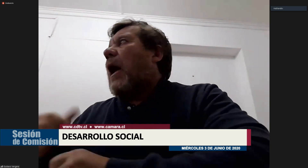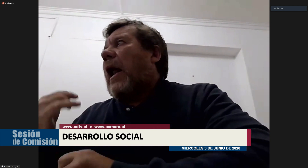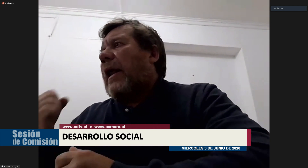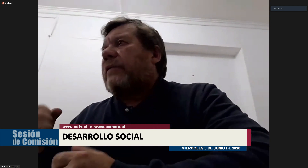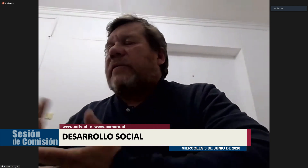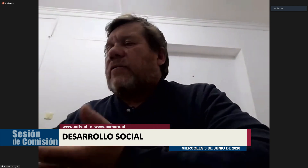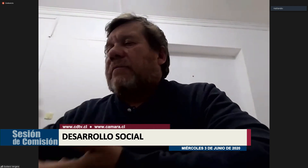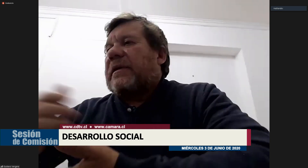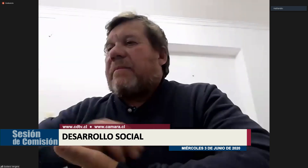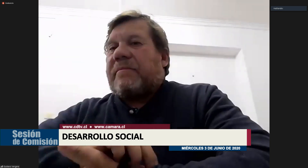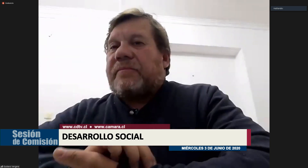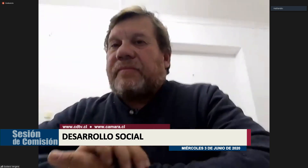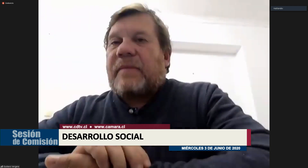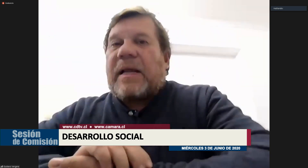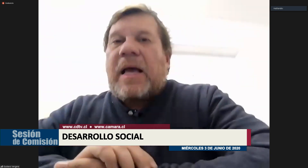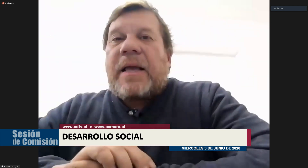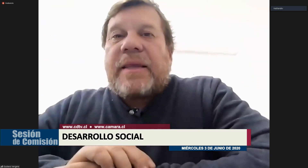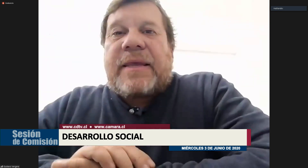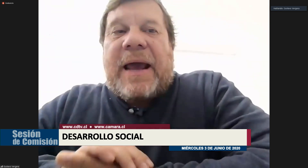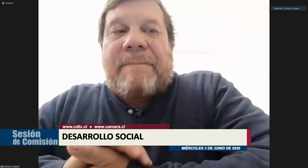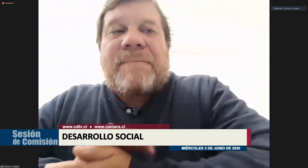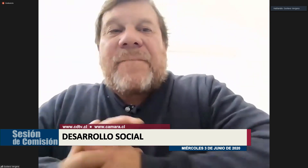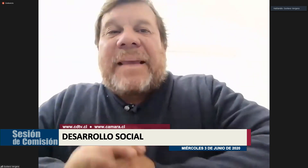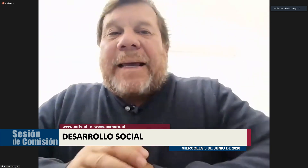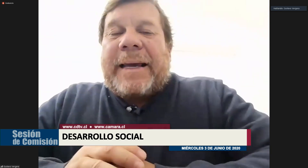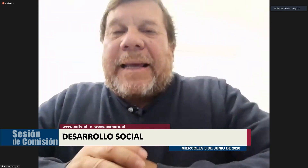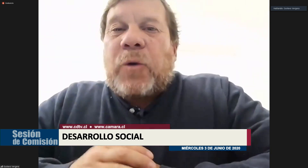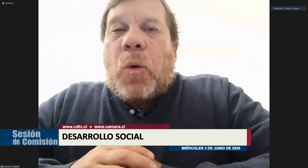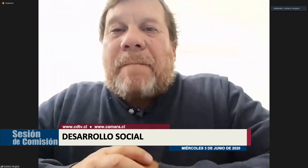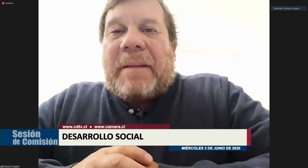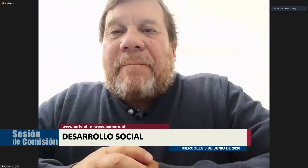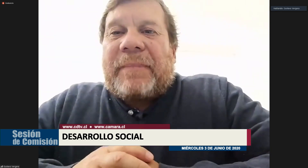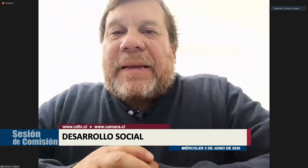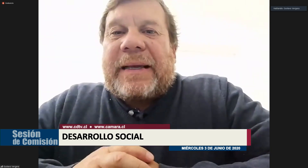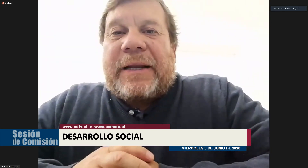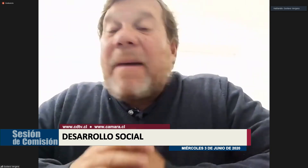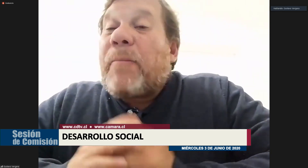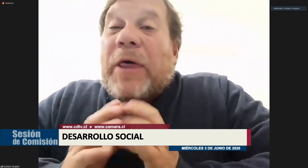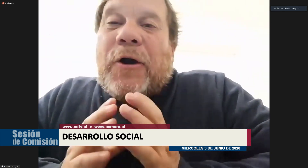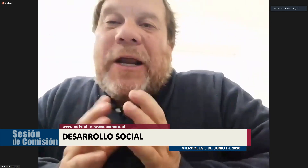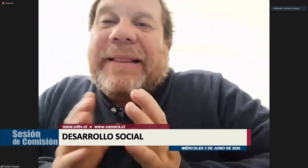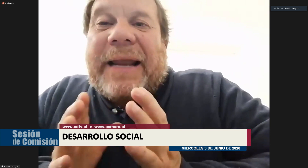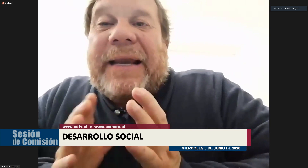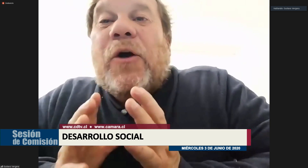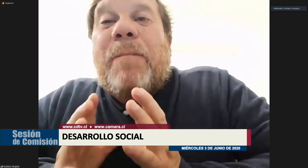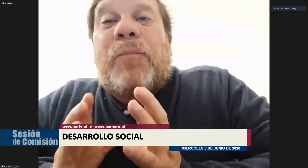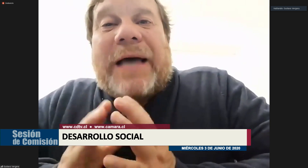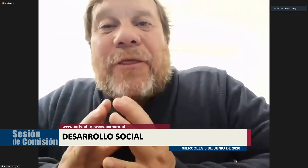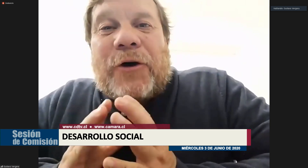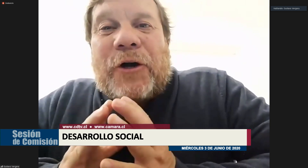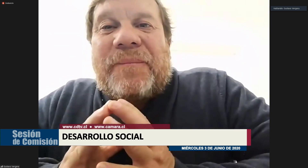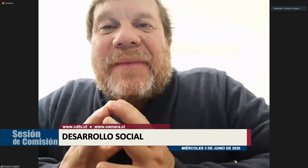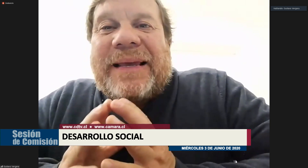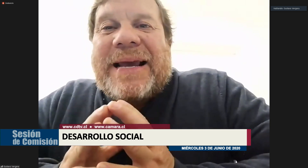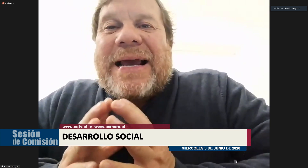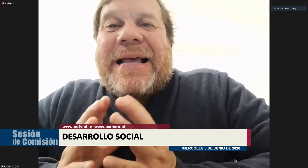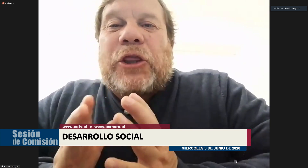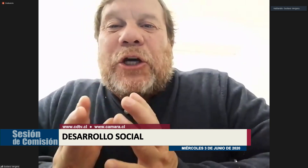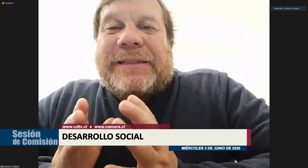Alex. Ya, disculpen. No me pude conectar en el computador, entonces estoy